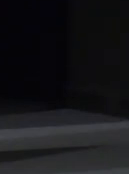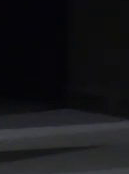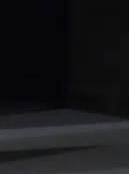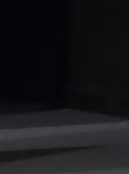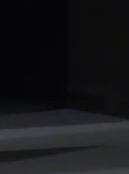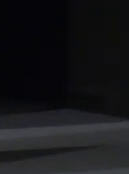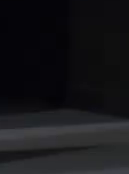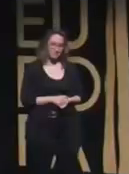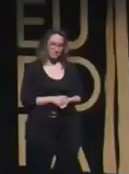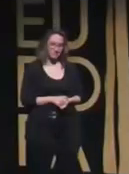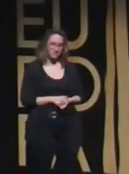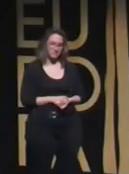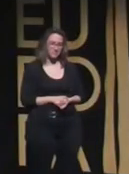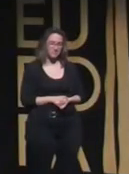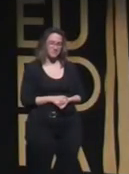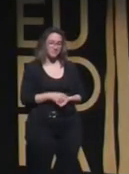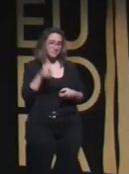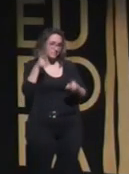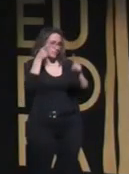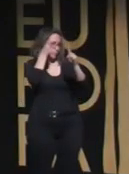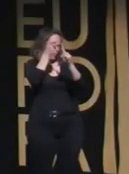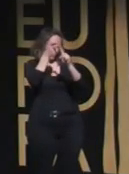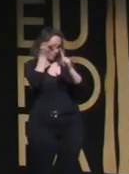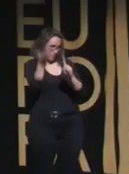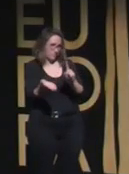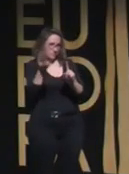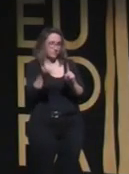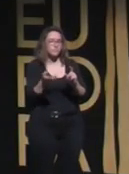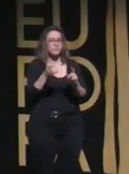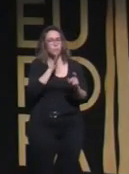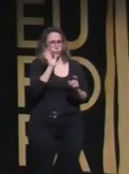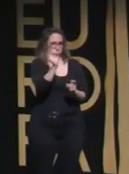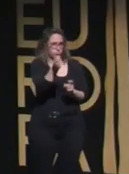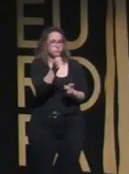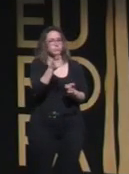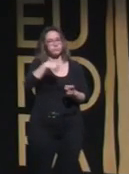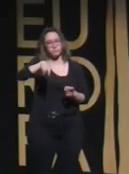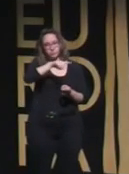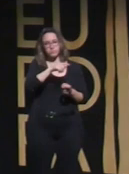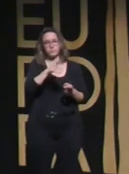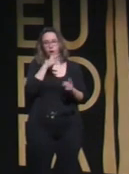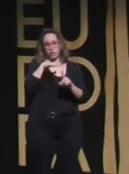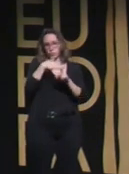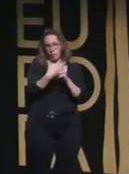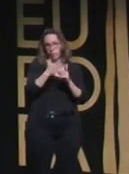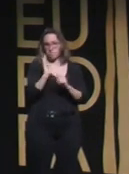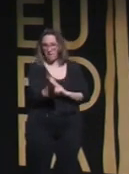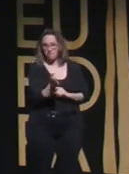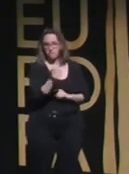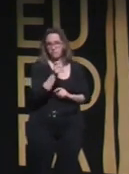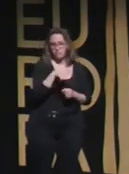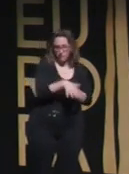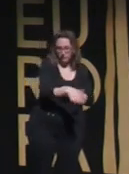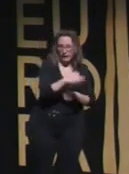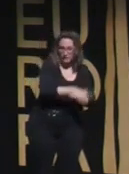Que va a ser un poco la idea de enfocar, que sí que voy a intentar hablar de cómo nos ha afectado diferentes cosas, de cómo vemos a los más chiquis y lo que es la adolescencia. Pero se nos ha olvidado